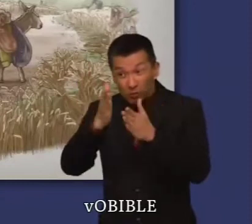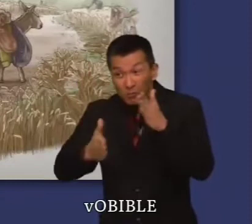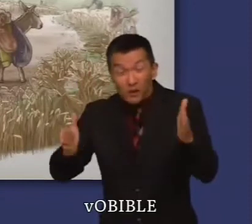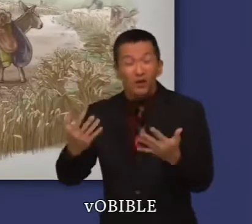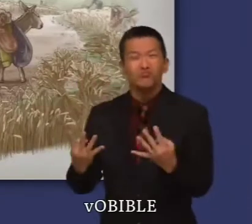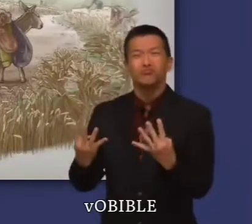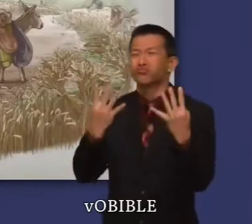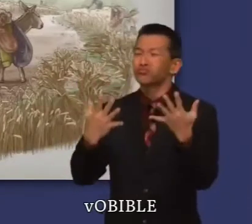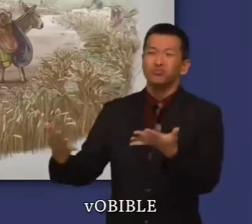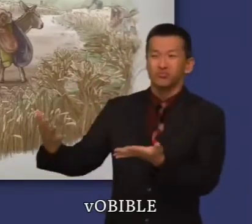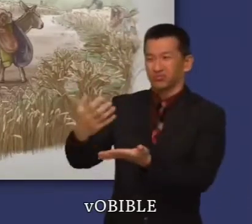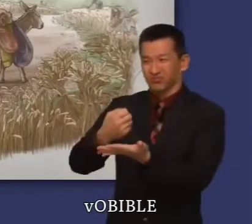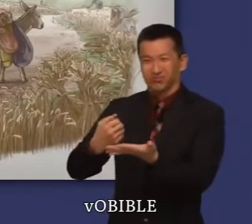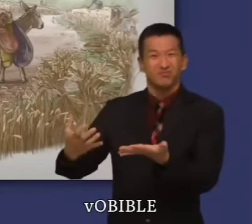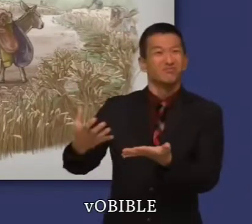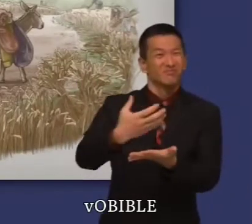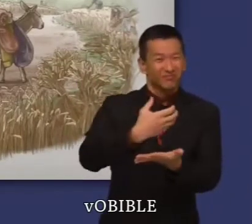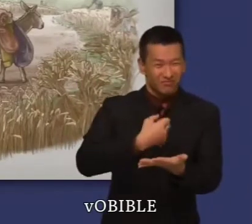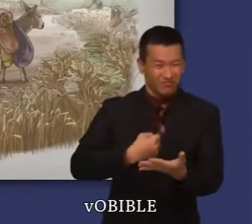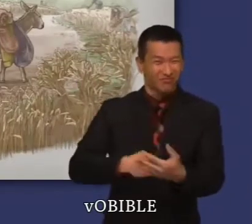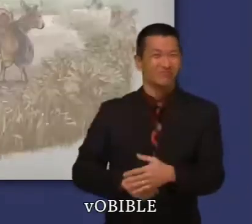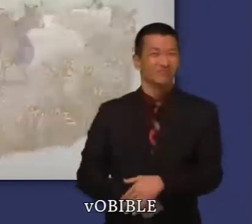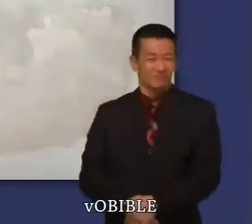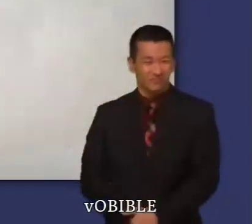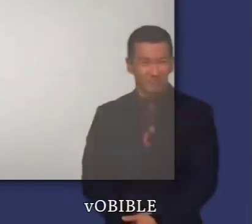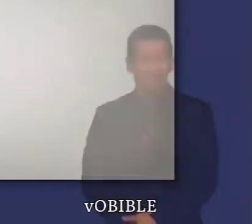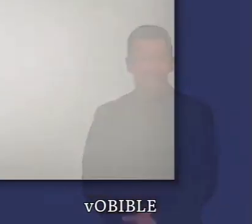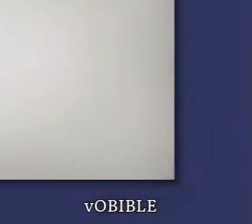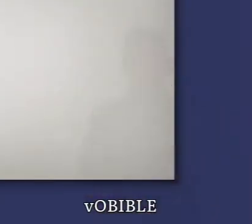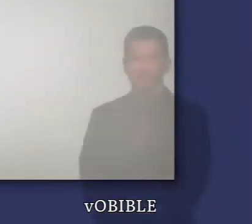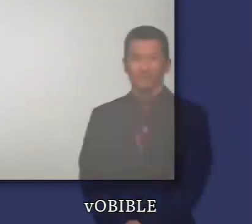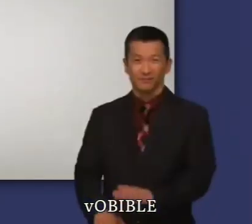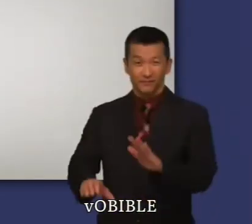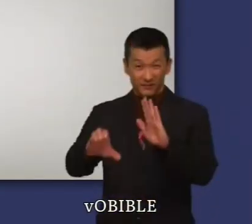Noémie, qui a le cœur brisé, décide de rentrer à Bethléem.